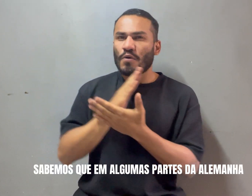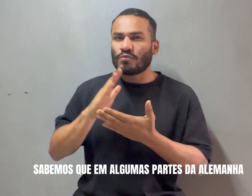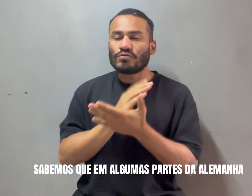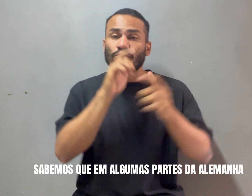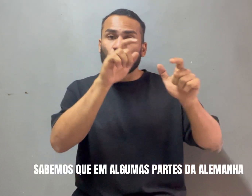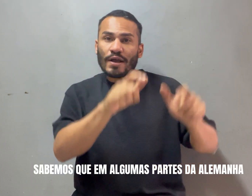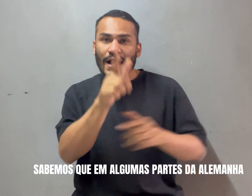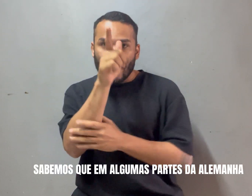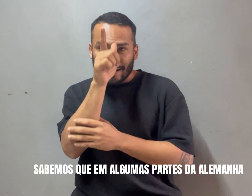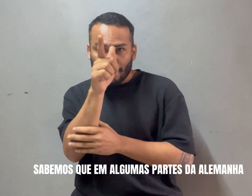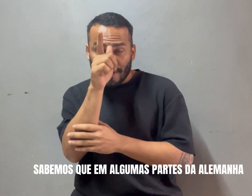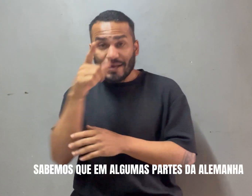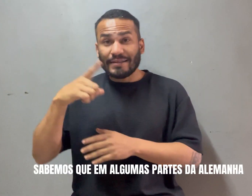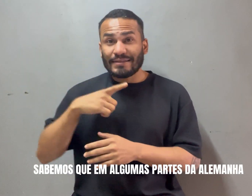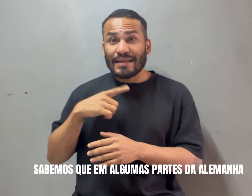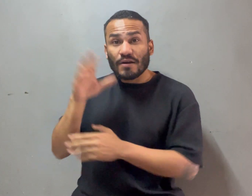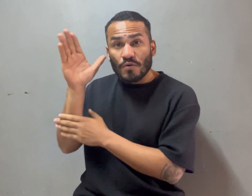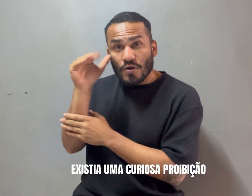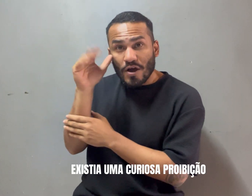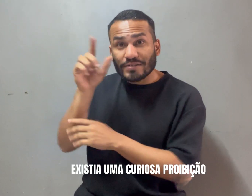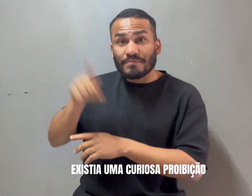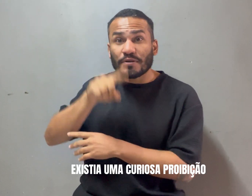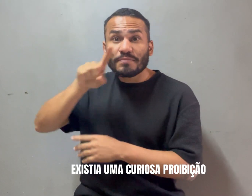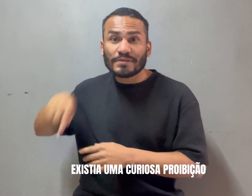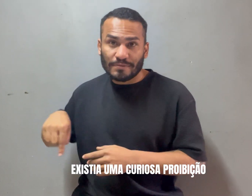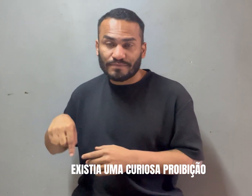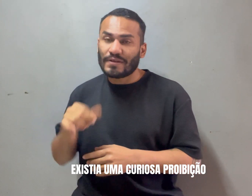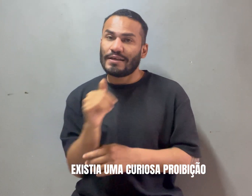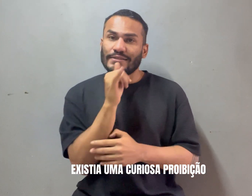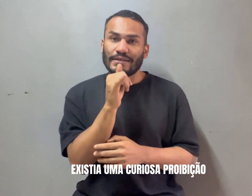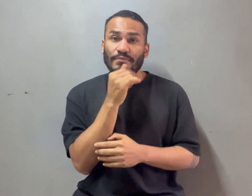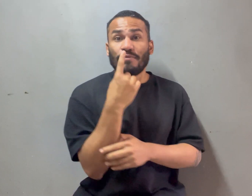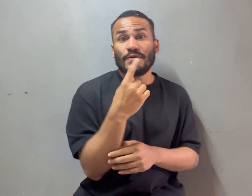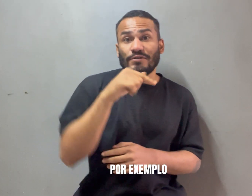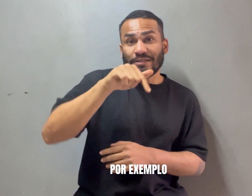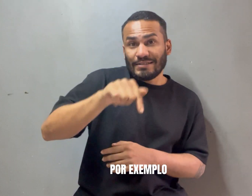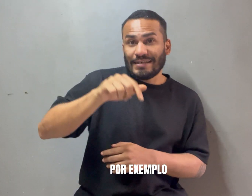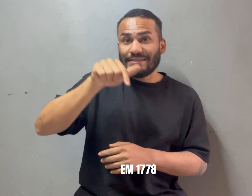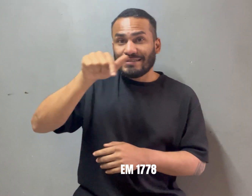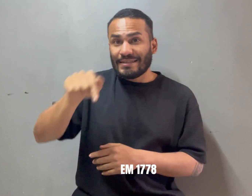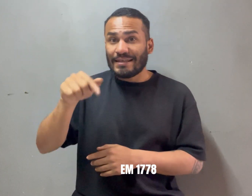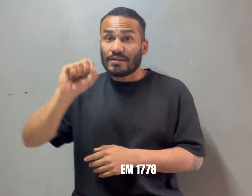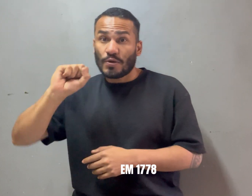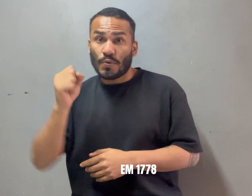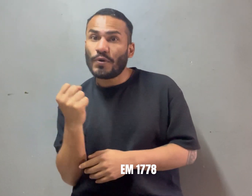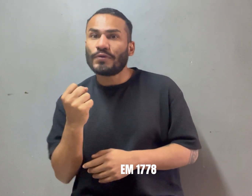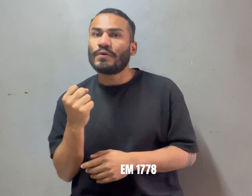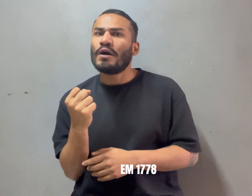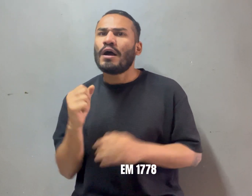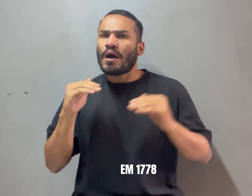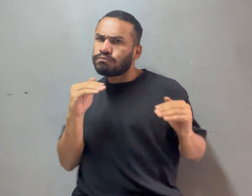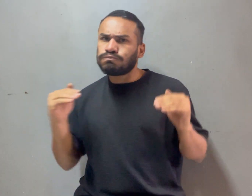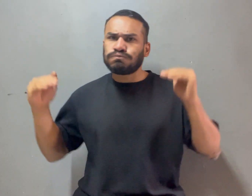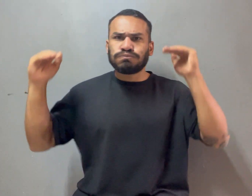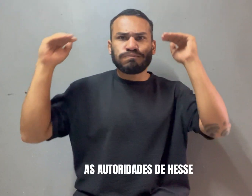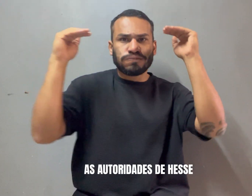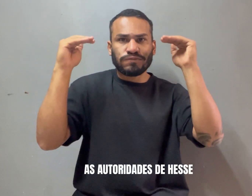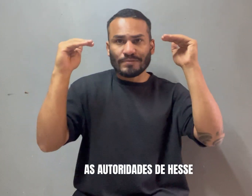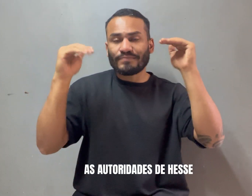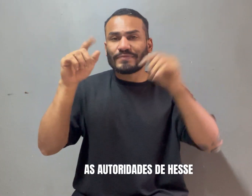em algumas partes da Alemanha, existia uma curiosa proibição. Por exemplo, em 1778, as autoridades